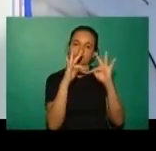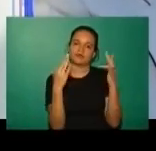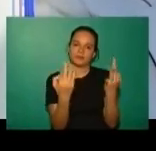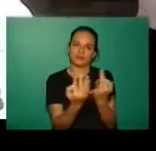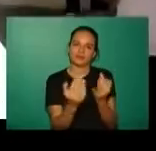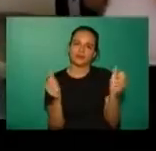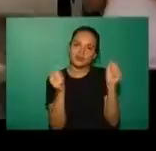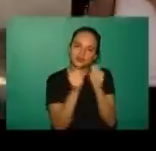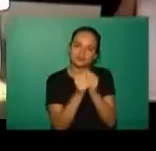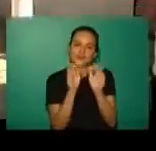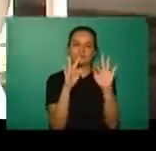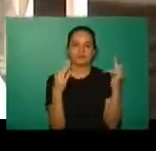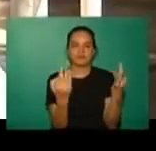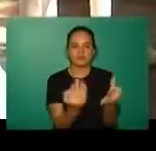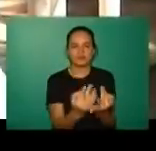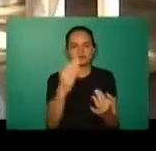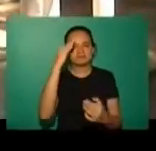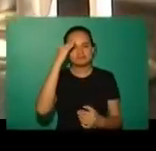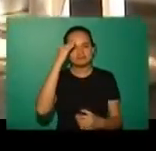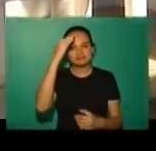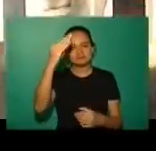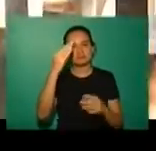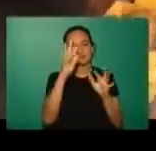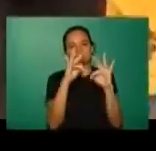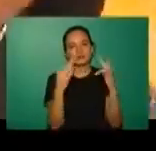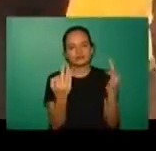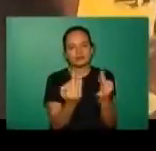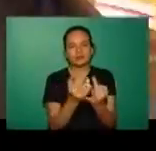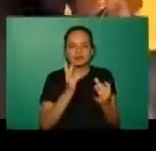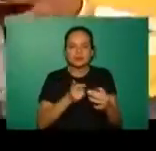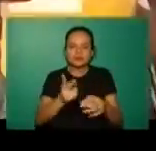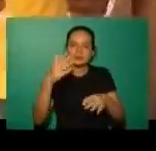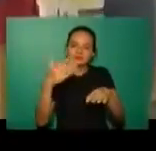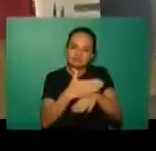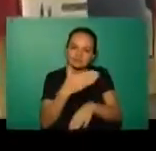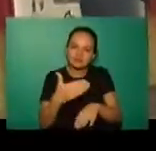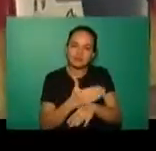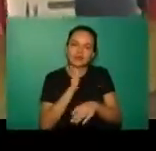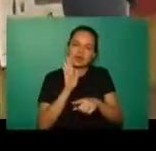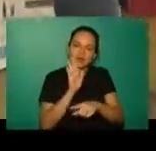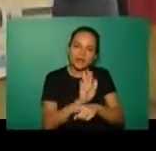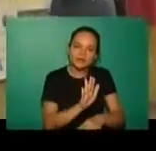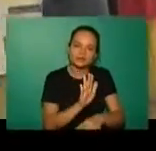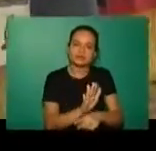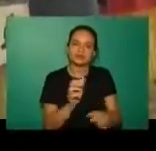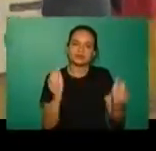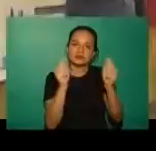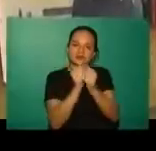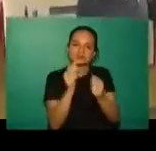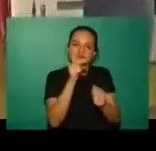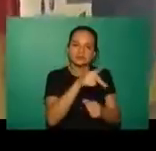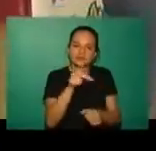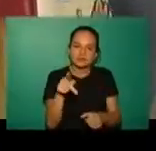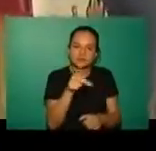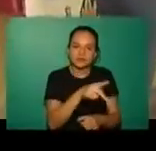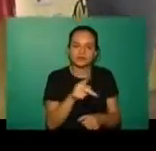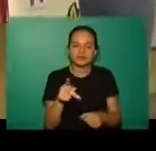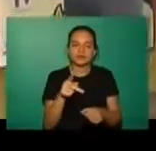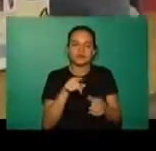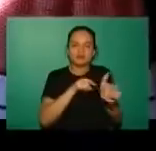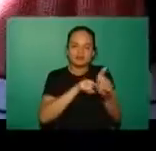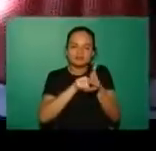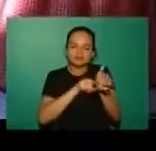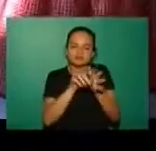a participação da família. A família, ela vai participar e colaborar com nós,